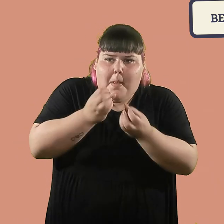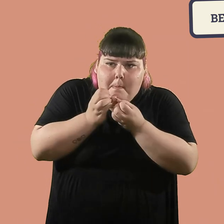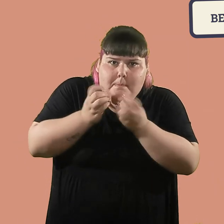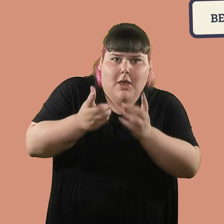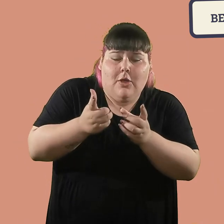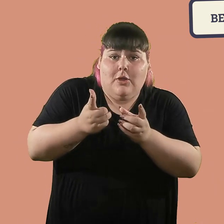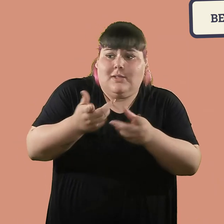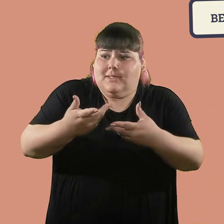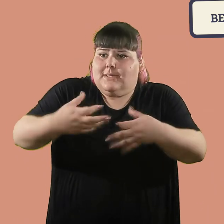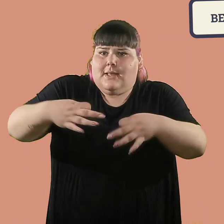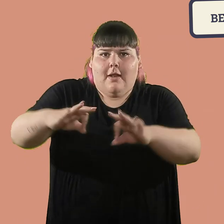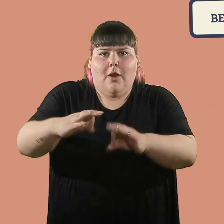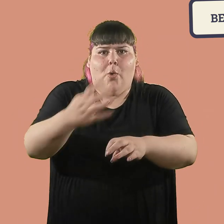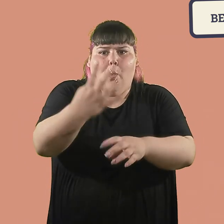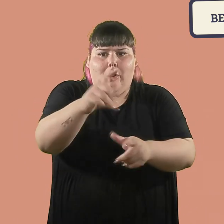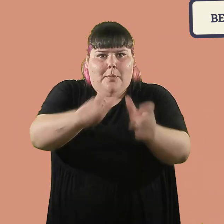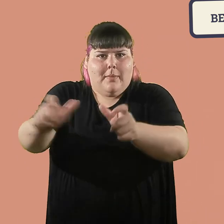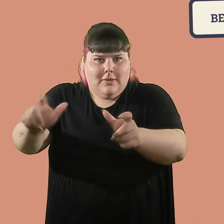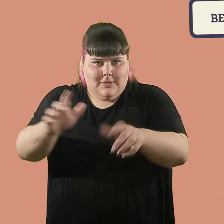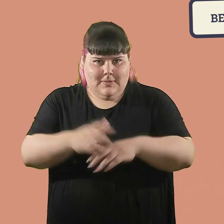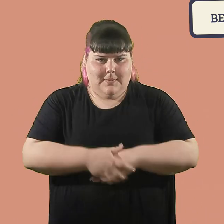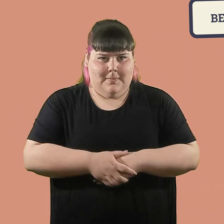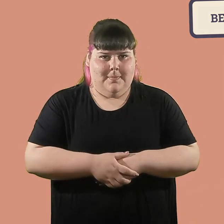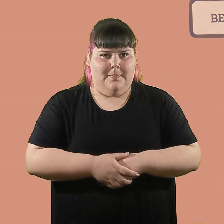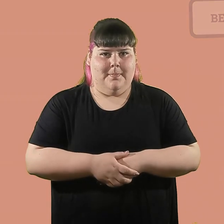4 personas con una sola donación.